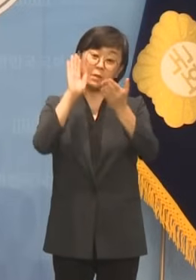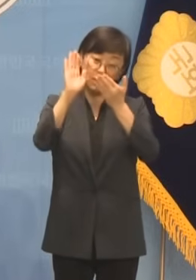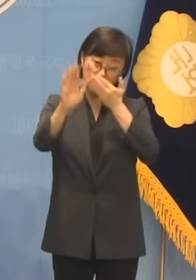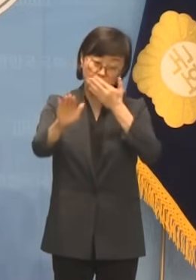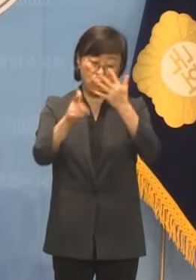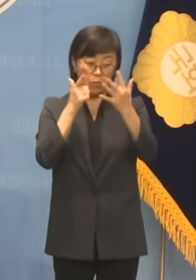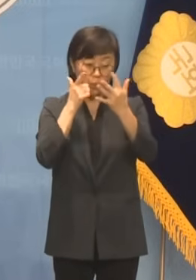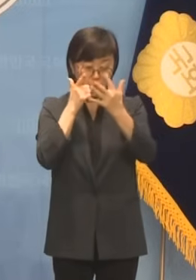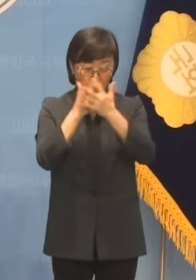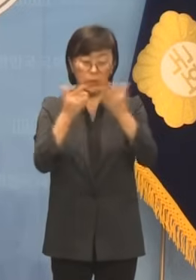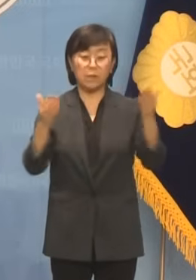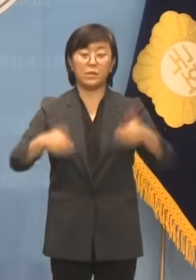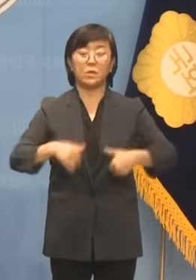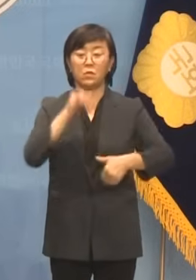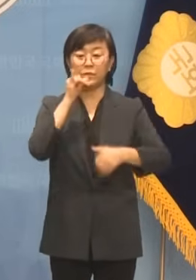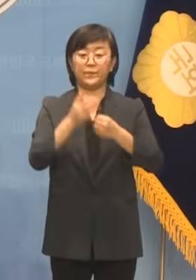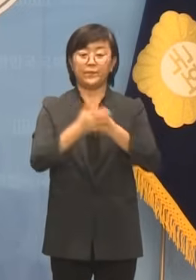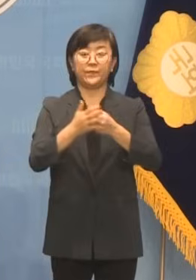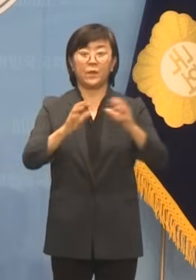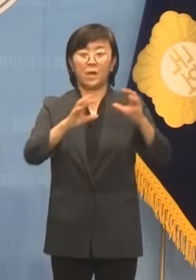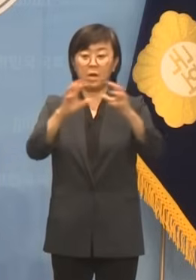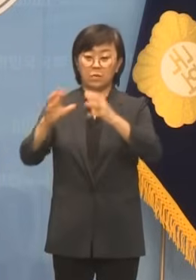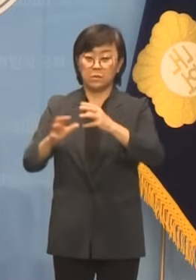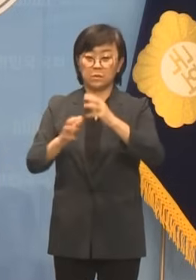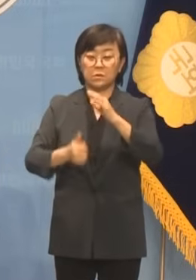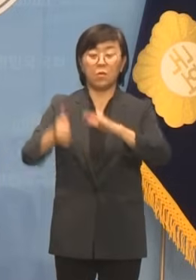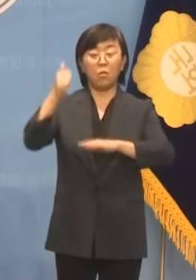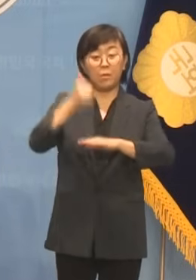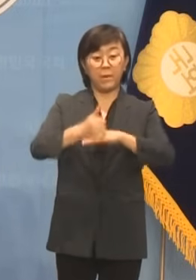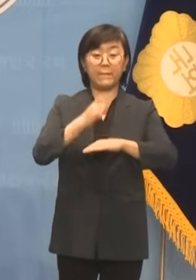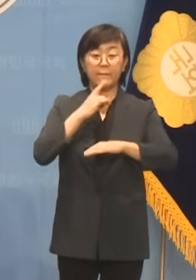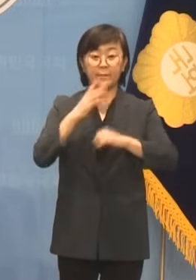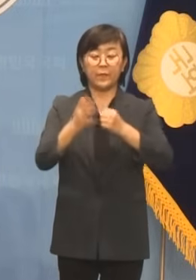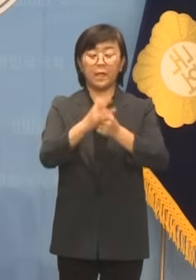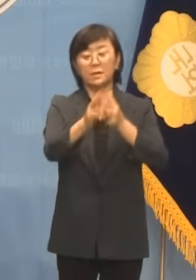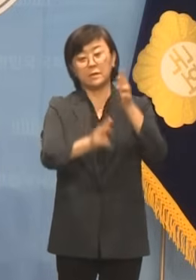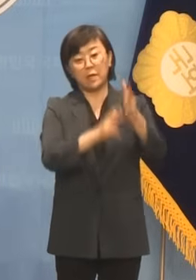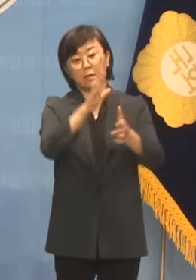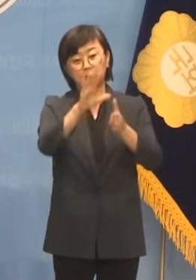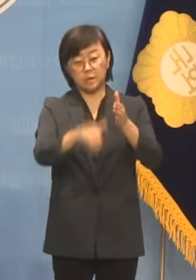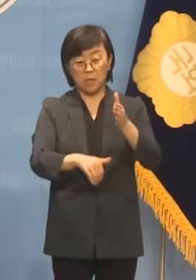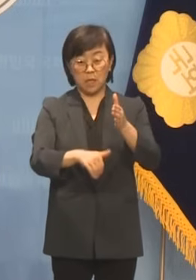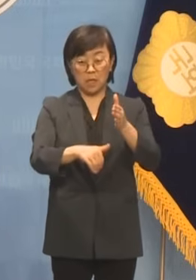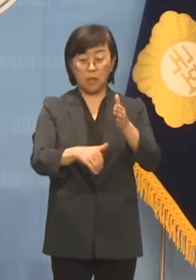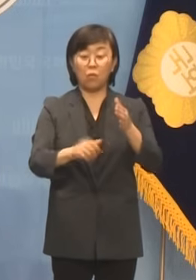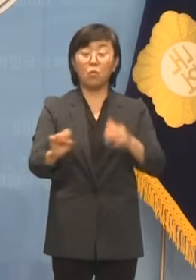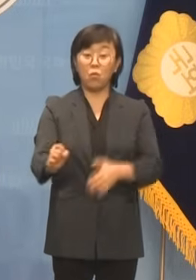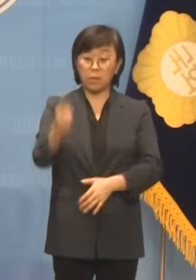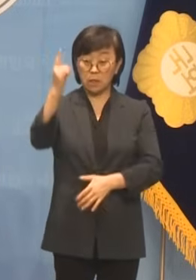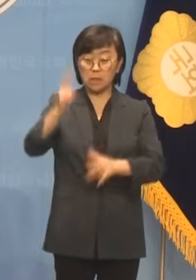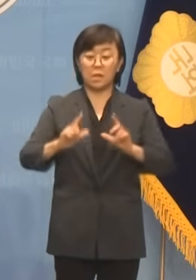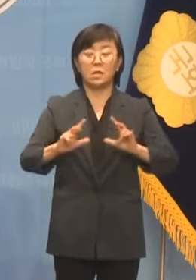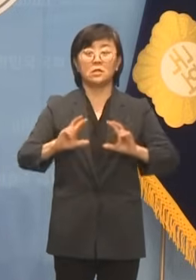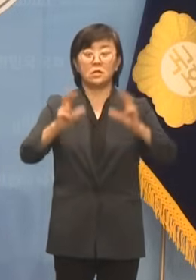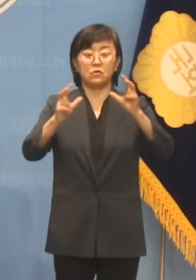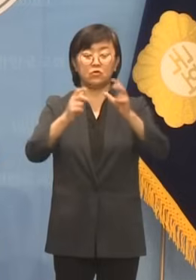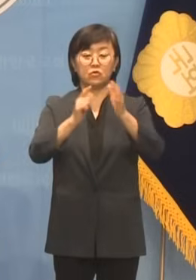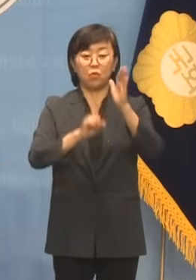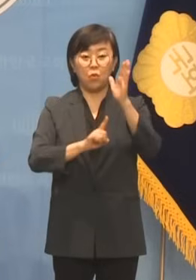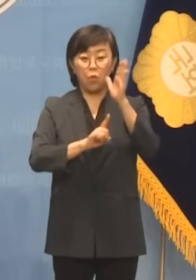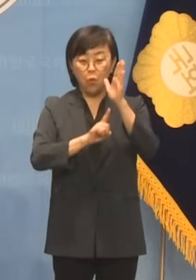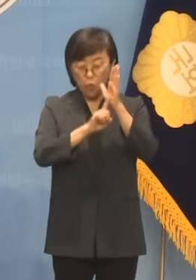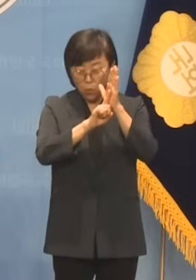합니다. 각국이 성공만을 바라보며 달려왔던 산업시대의 여파로 지구 기온 자체가